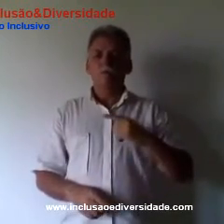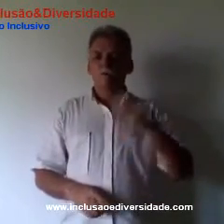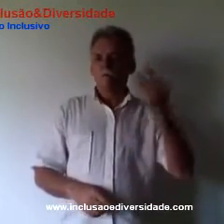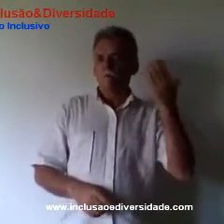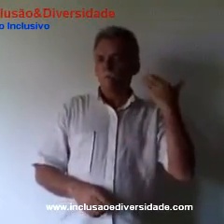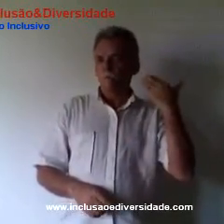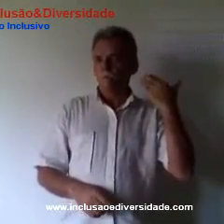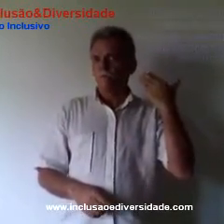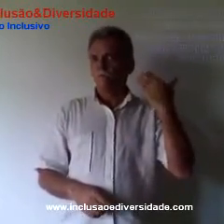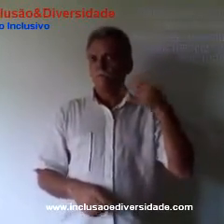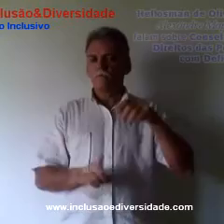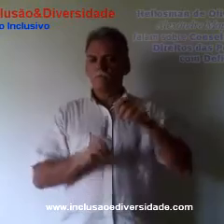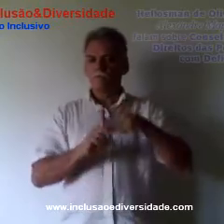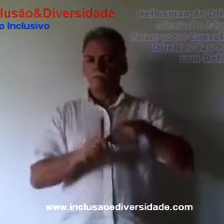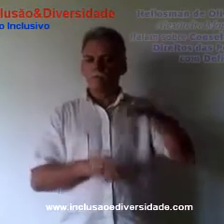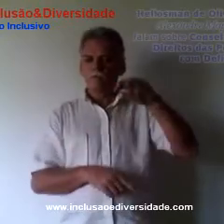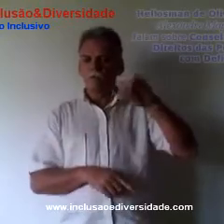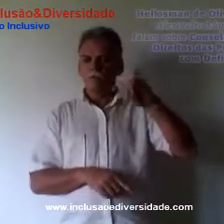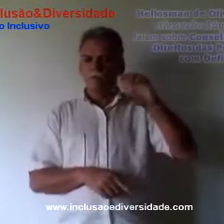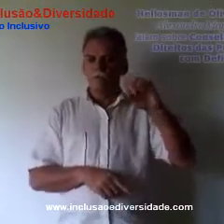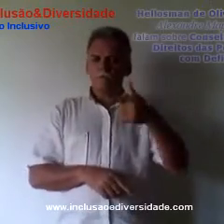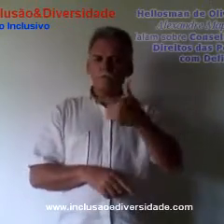de maio de